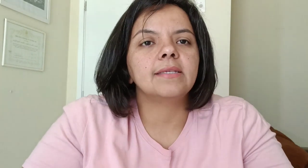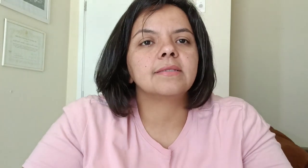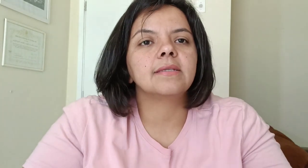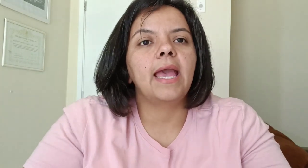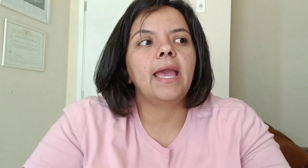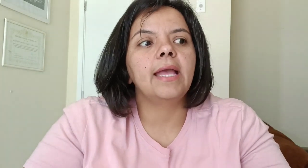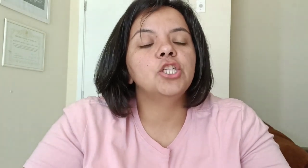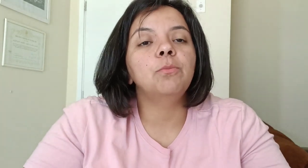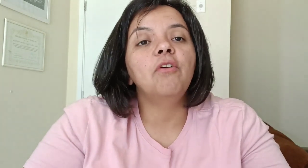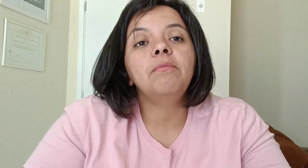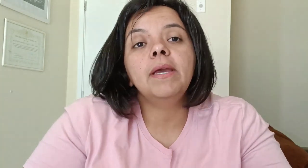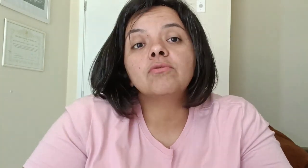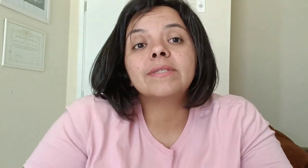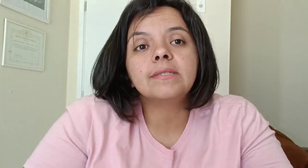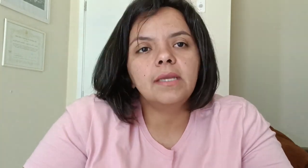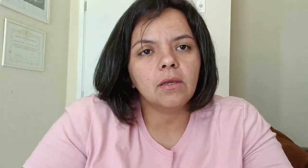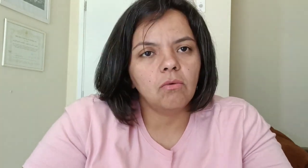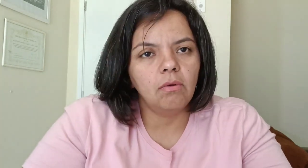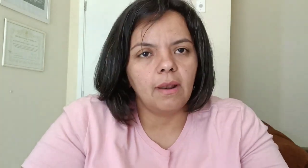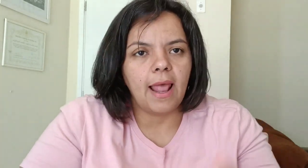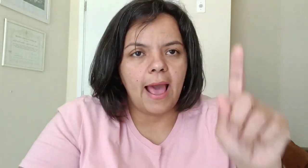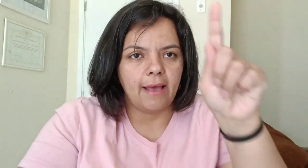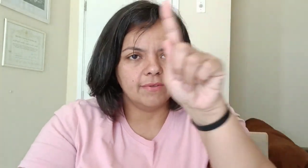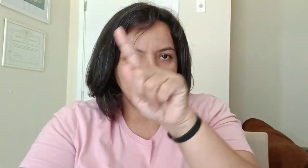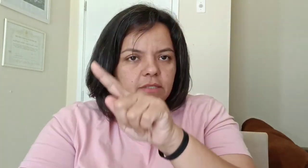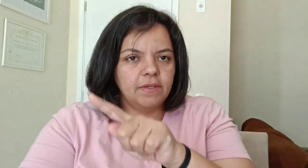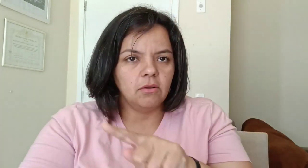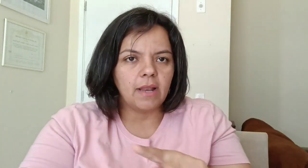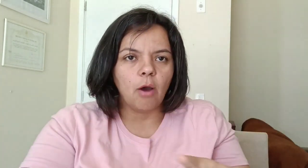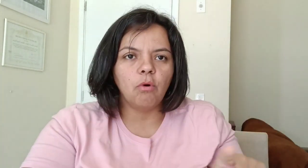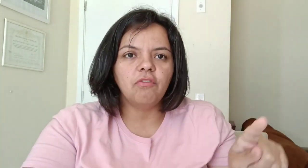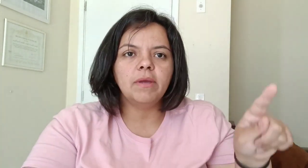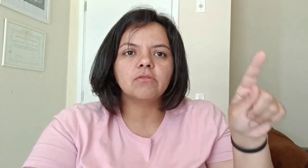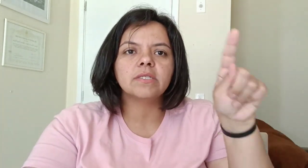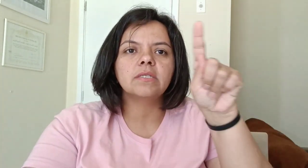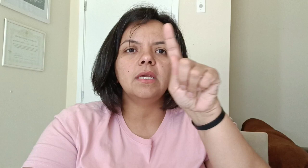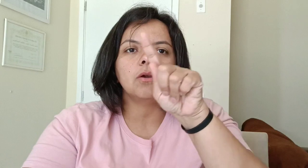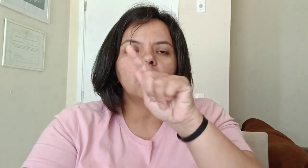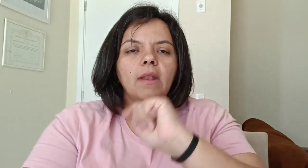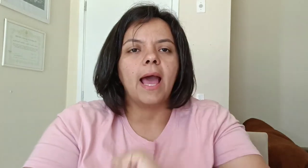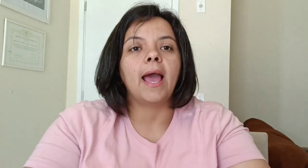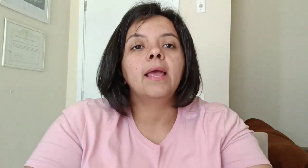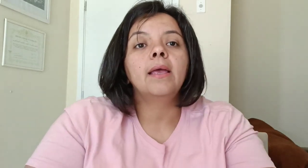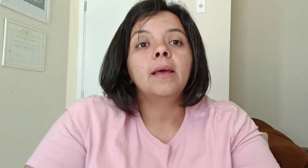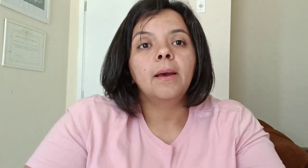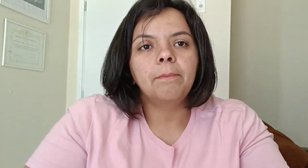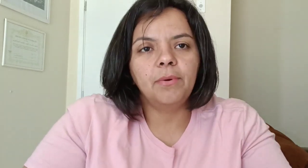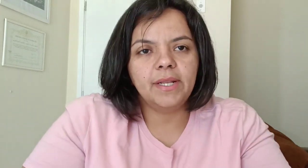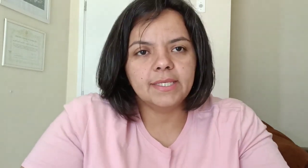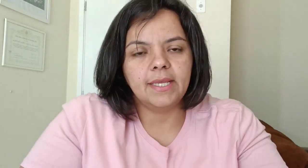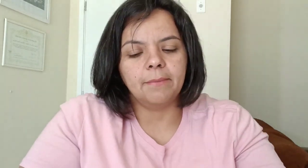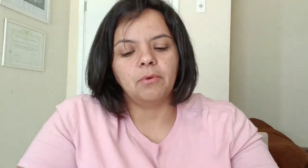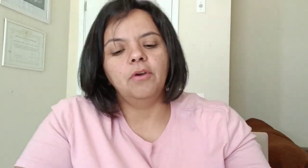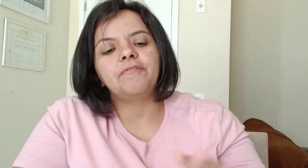sinais de movimento circular. Vocês viram lá, o movimento circular. Por exemplo, eu